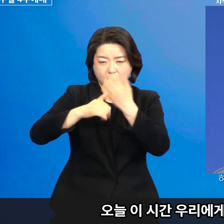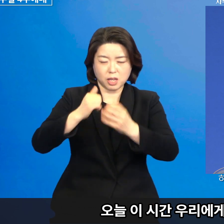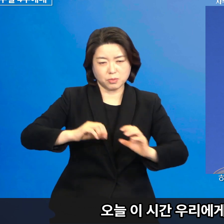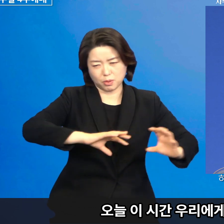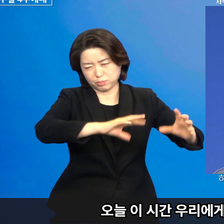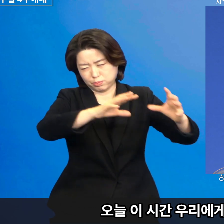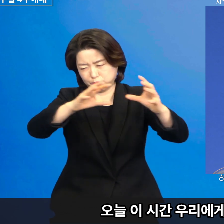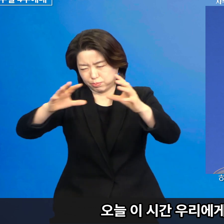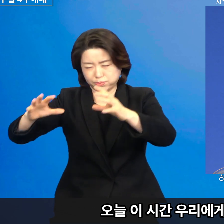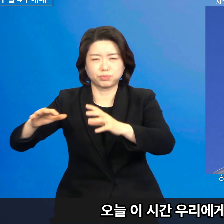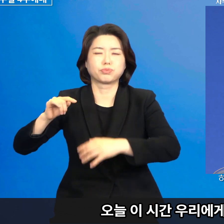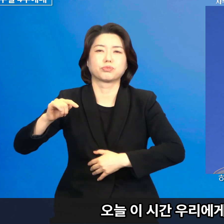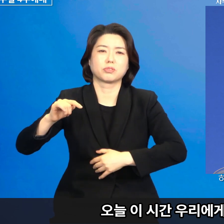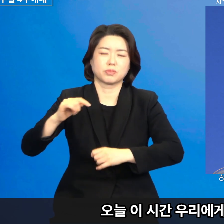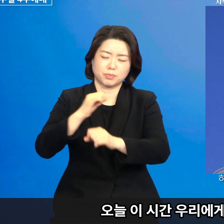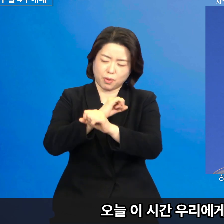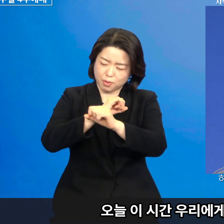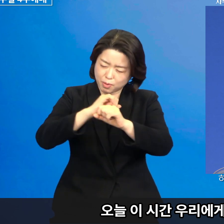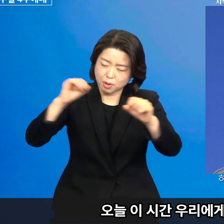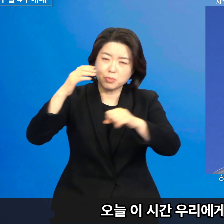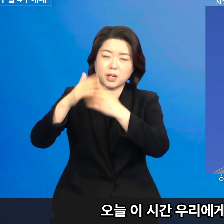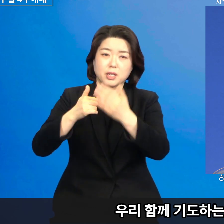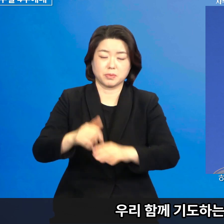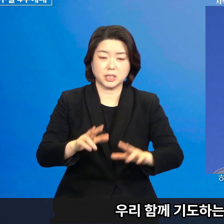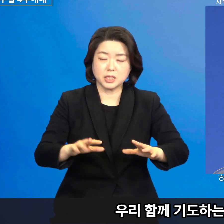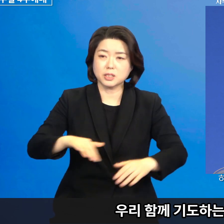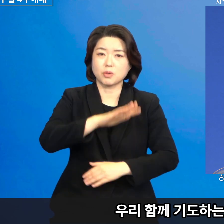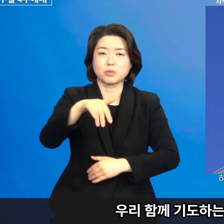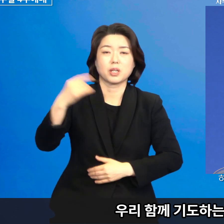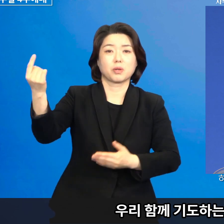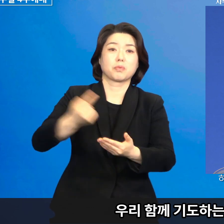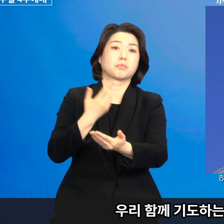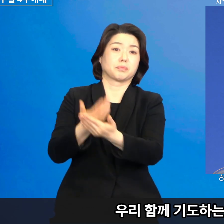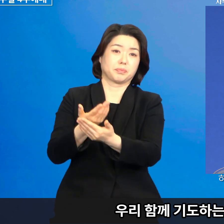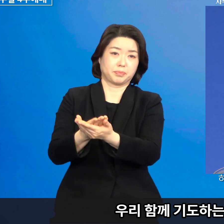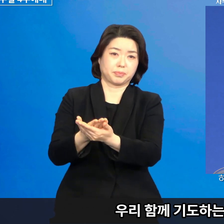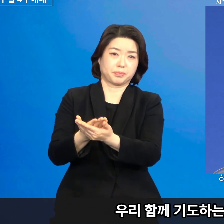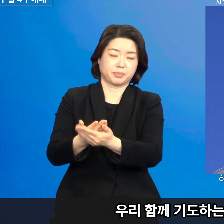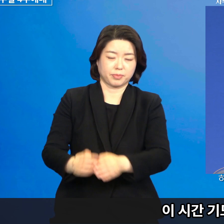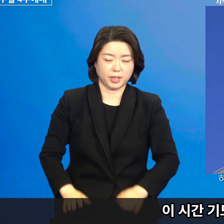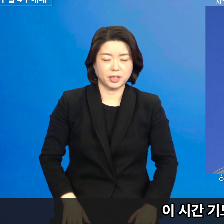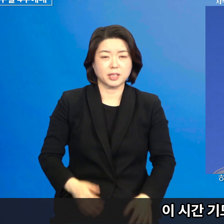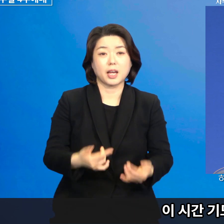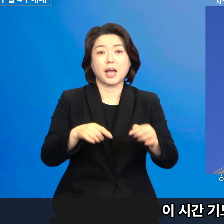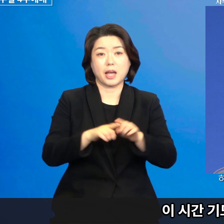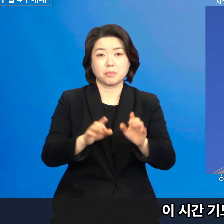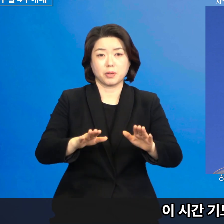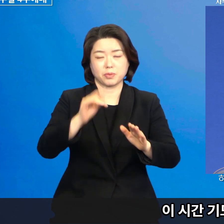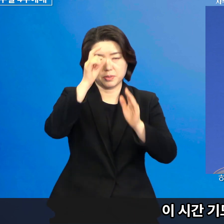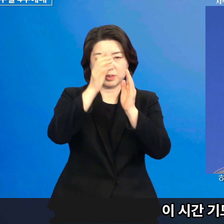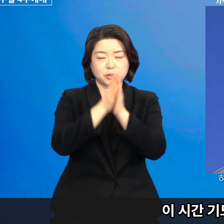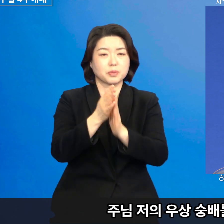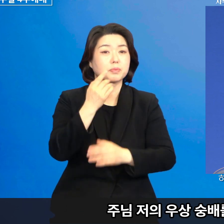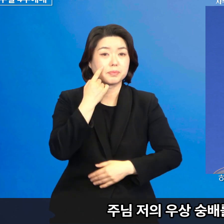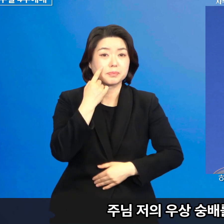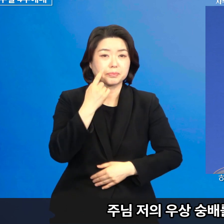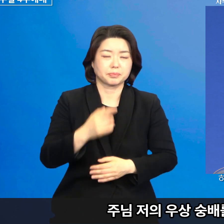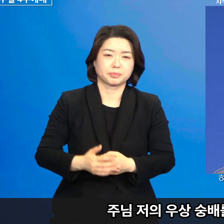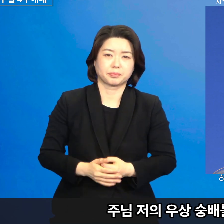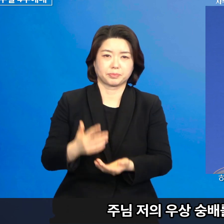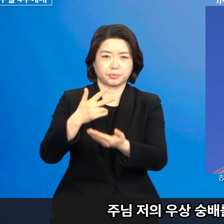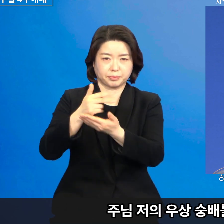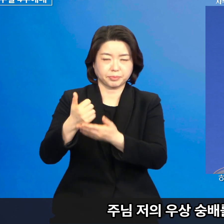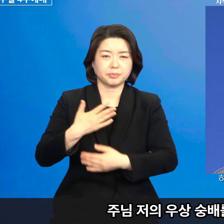오늘 이 시간 우리에게 임재하여 주옵소서. 우리 함께 기도하는 시간 갖겠습니다. 이 시간 기도할 때에,